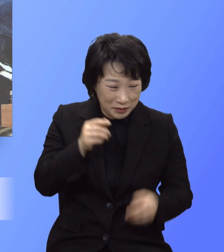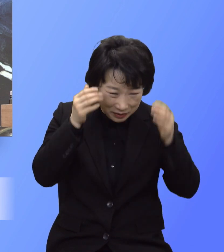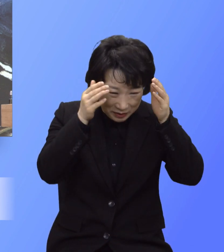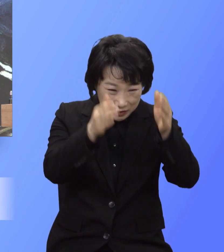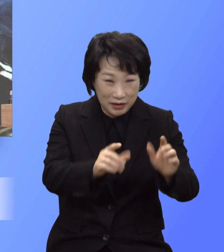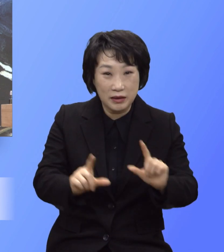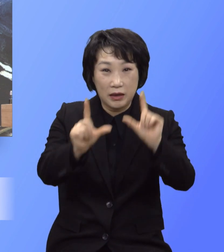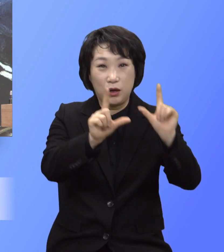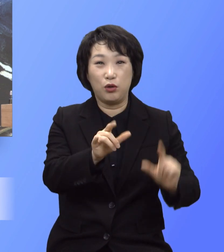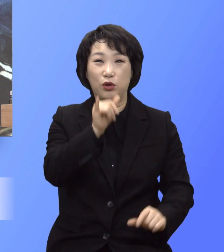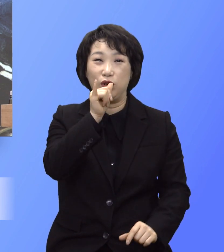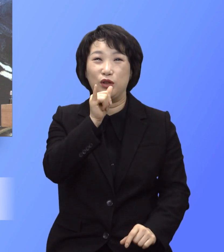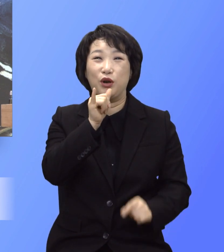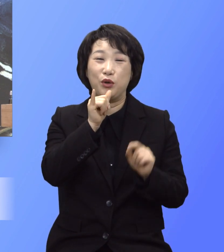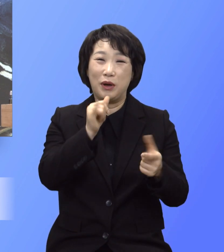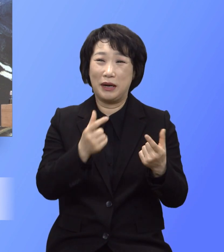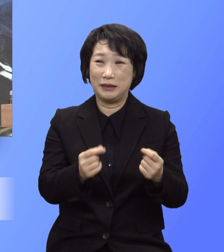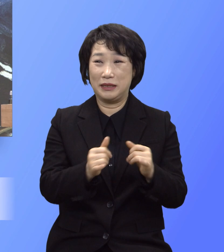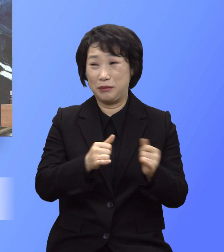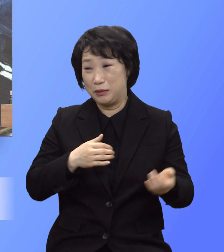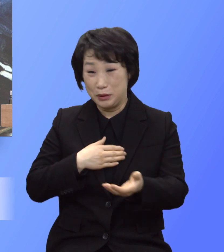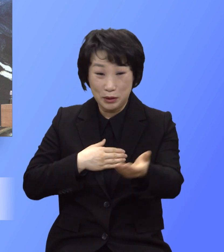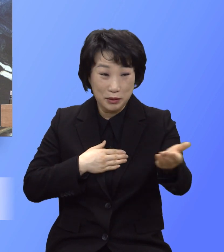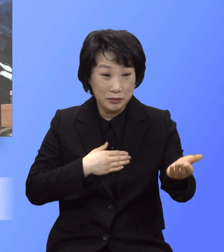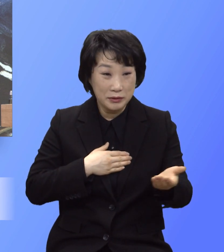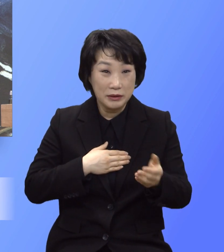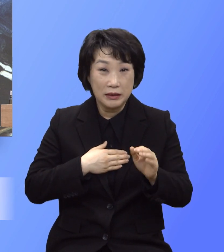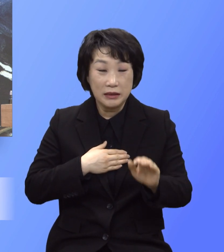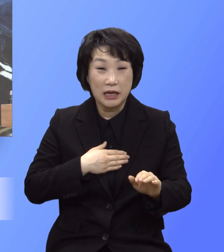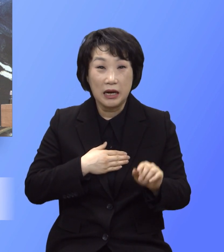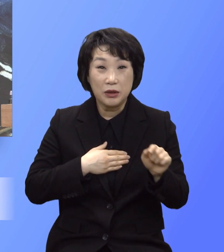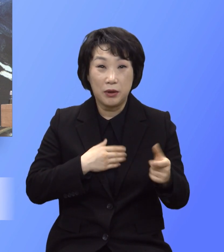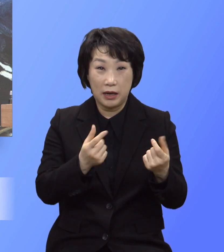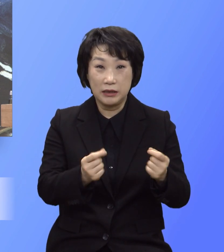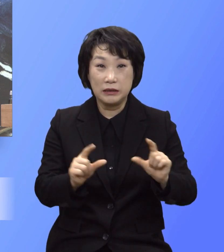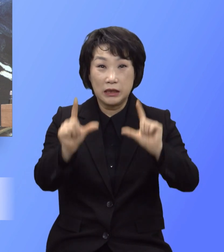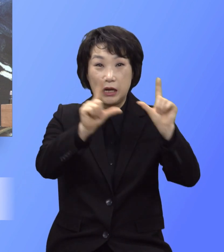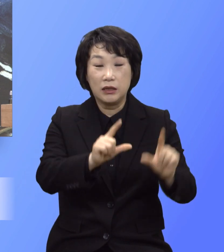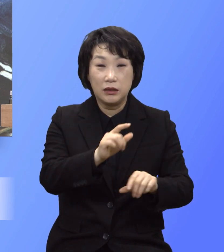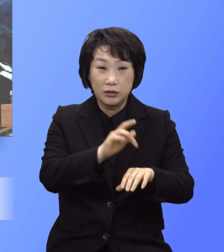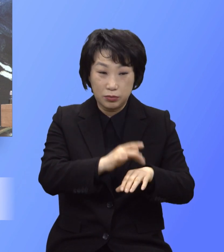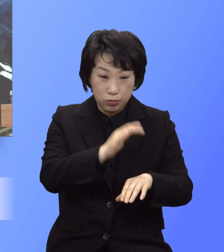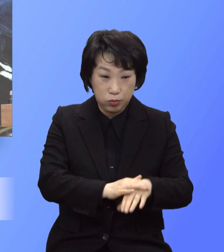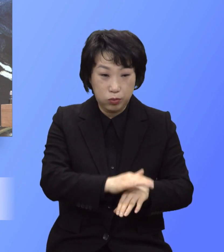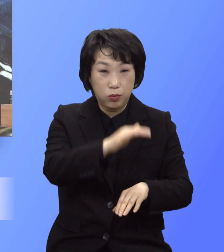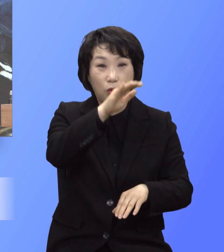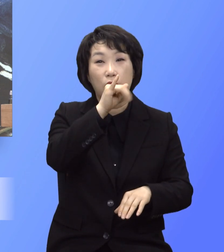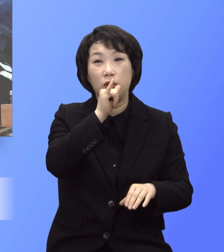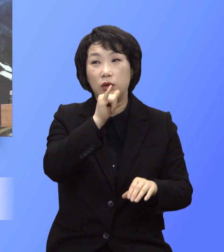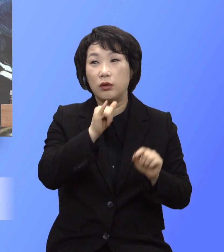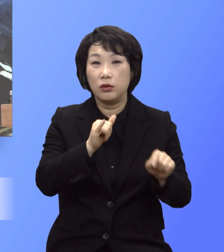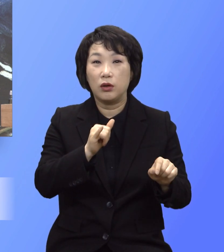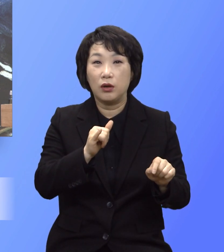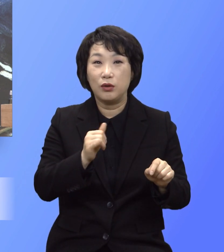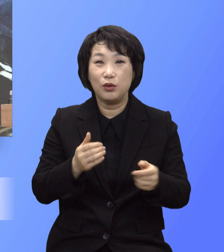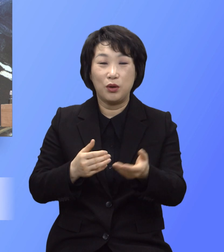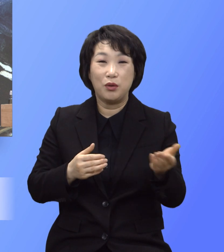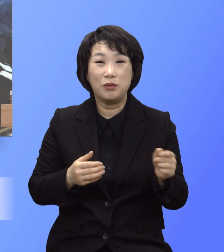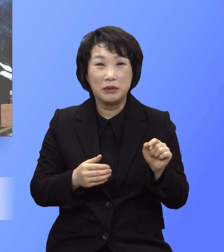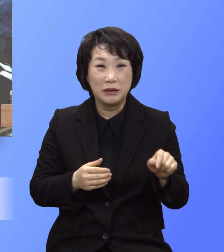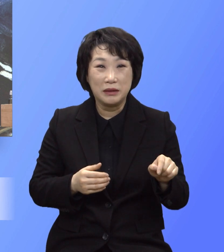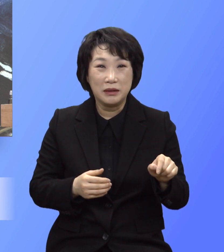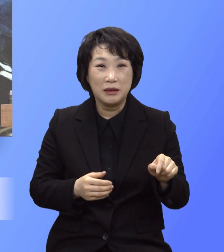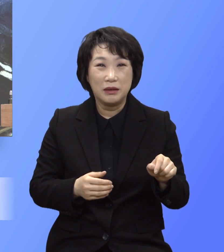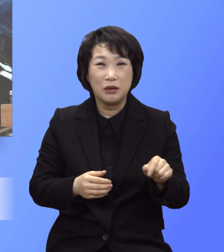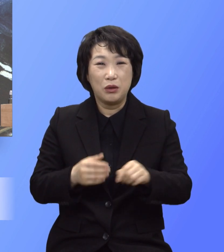삽니다. 이런 사람들이 그렇게 사는 습관이 됐는데 어떻게 이